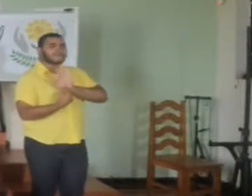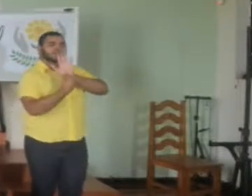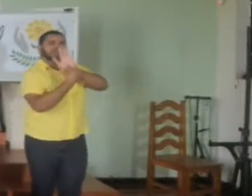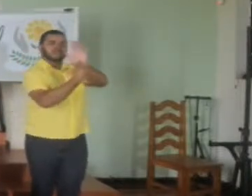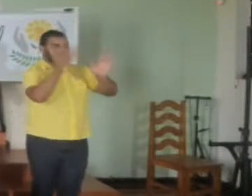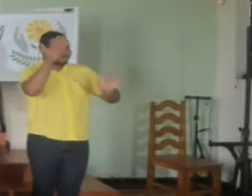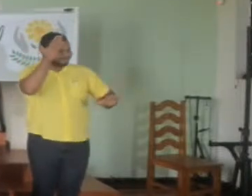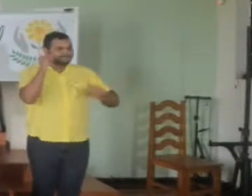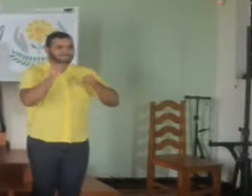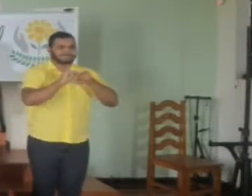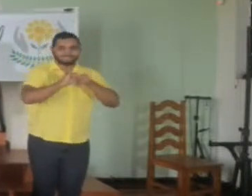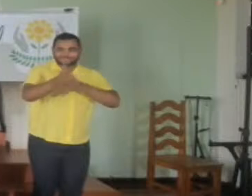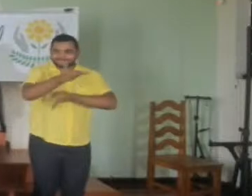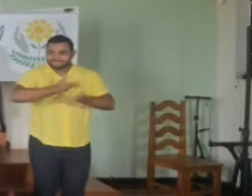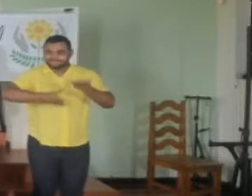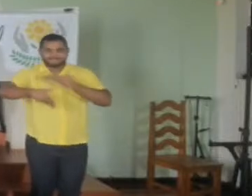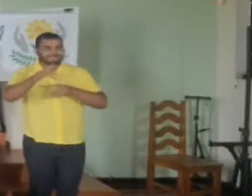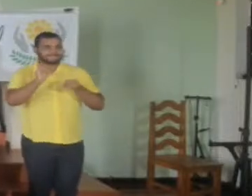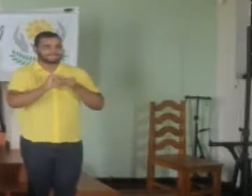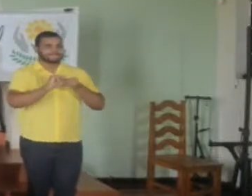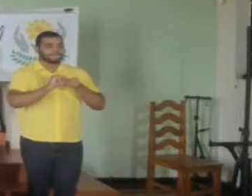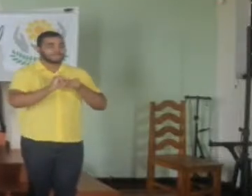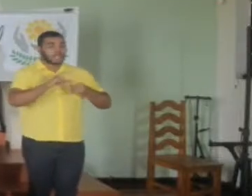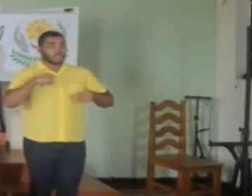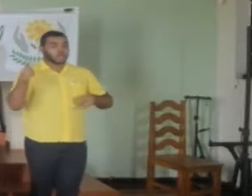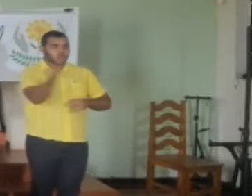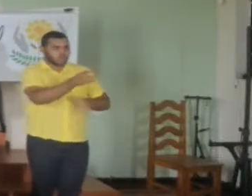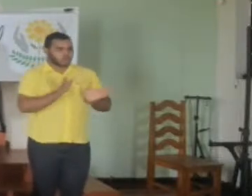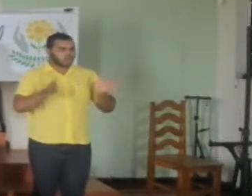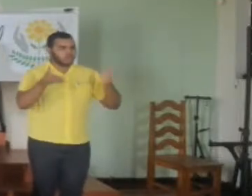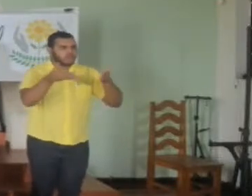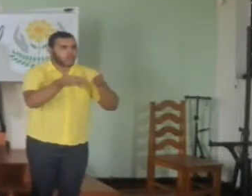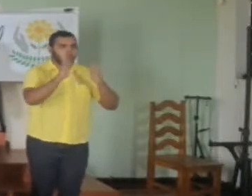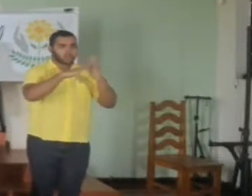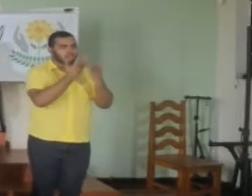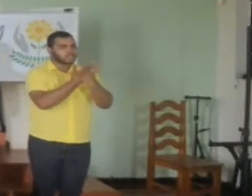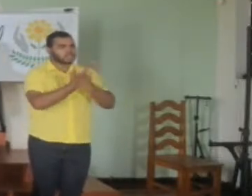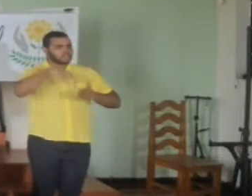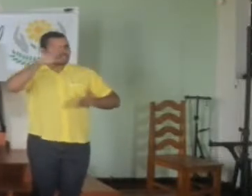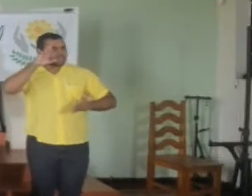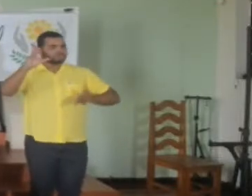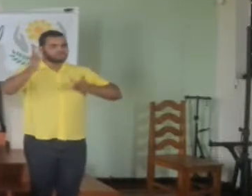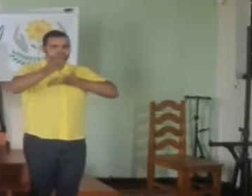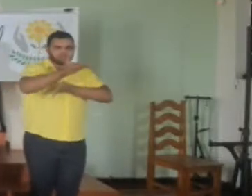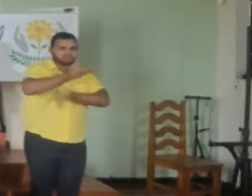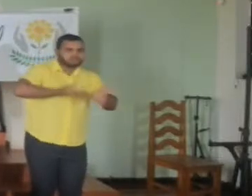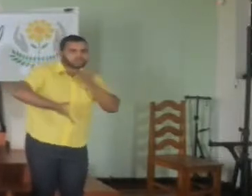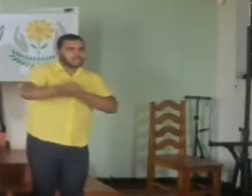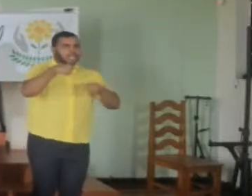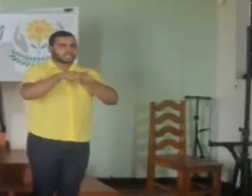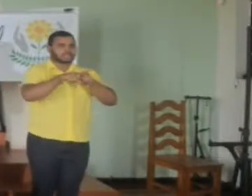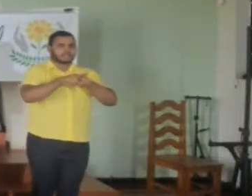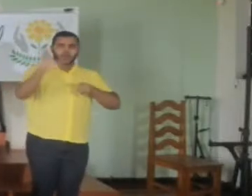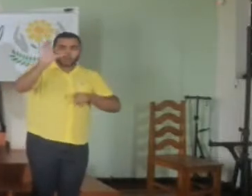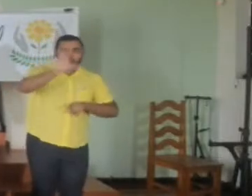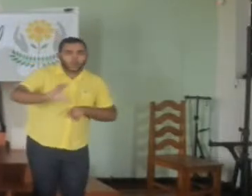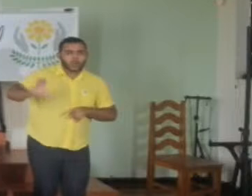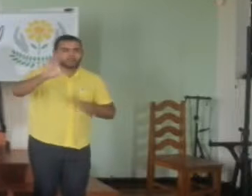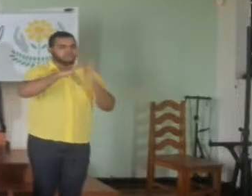habilidades. É nossa missão, como direção, como gerência, como